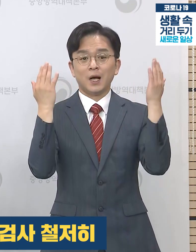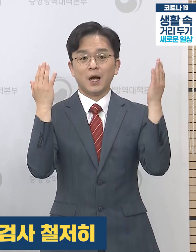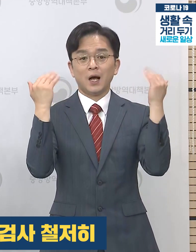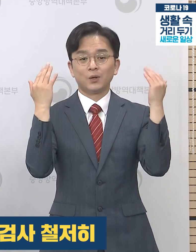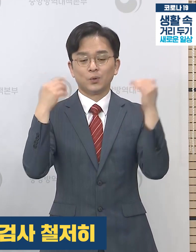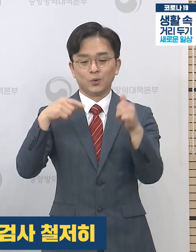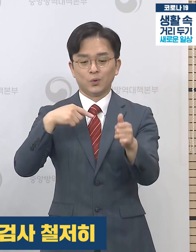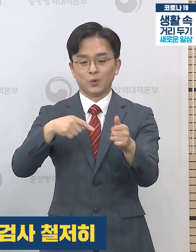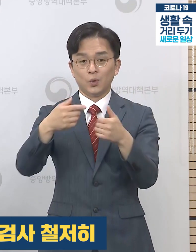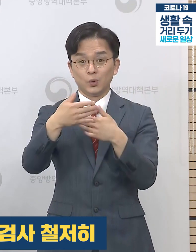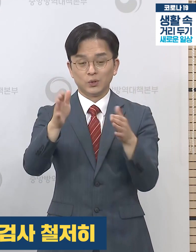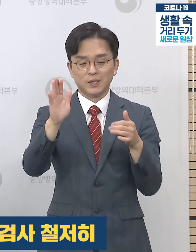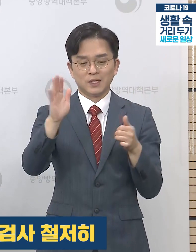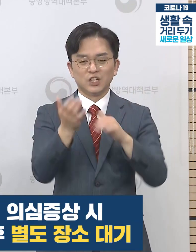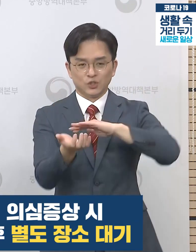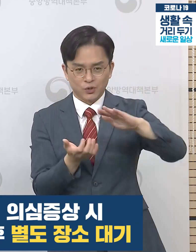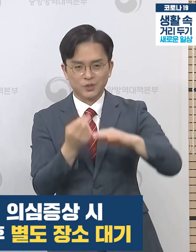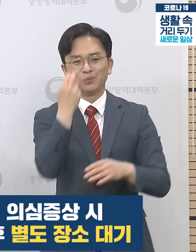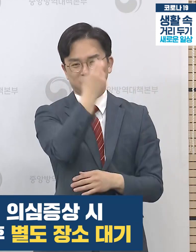검사를 철저히 시행을 하고